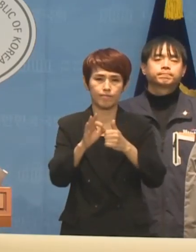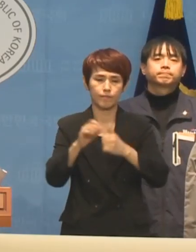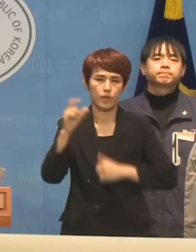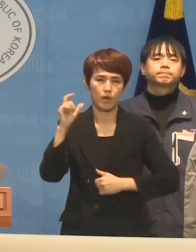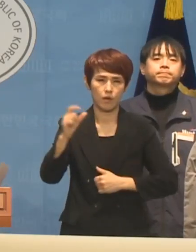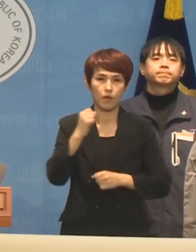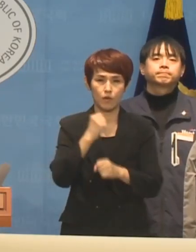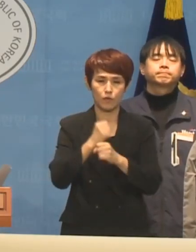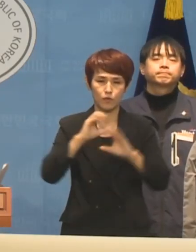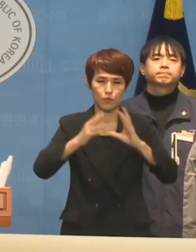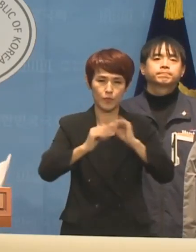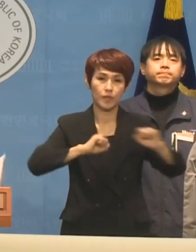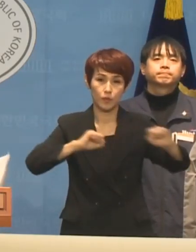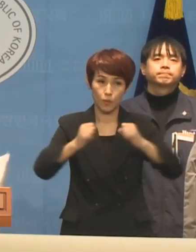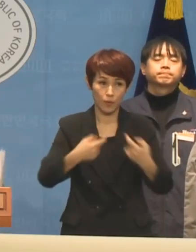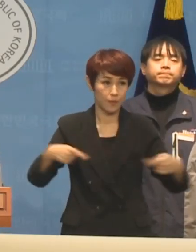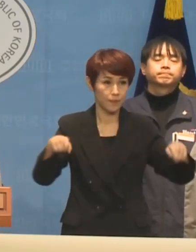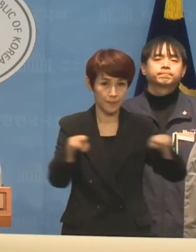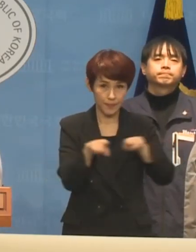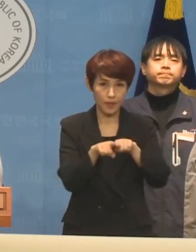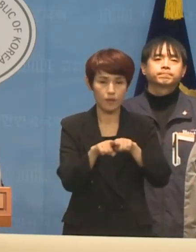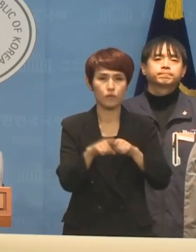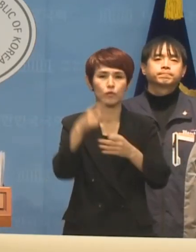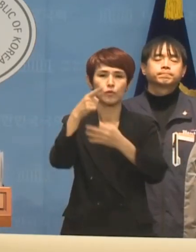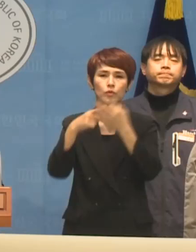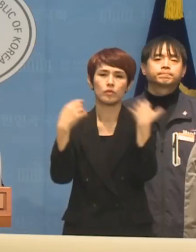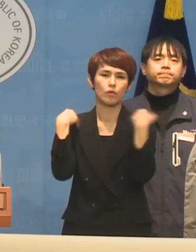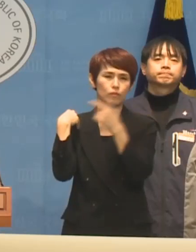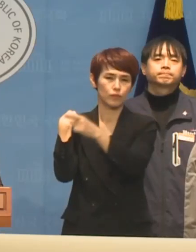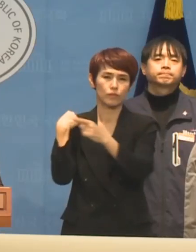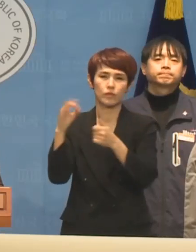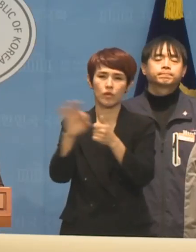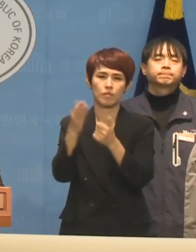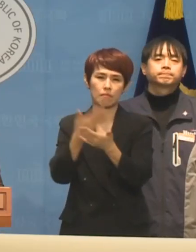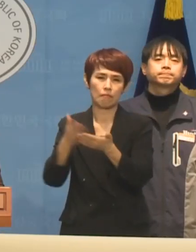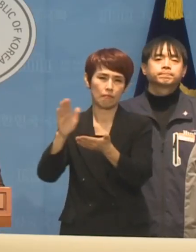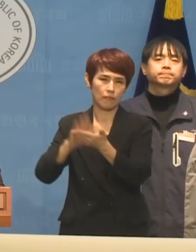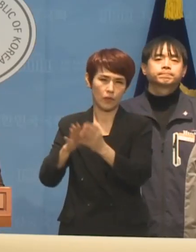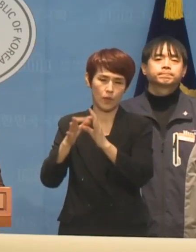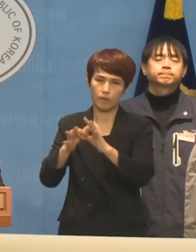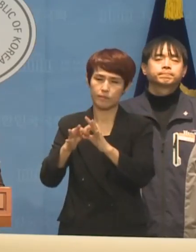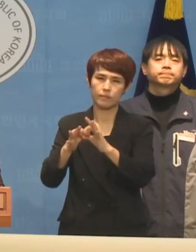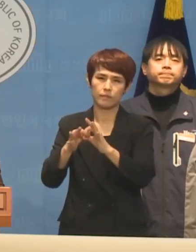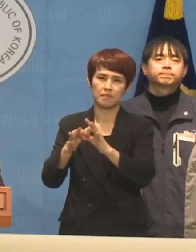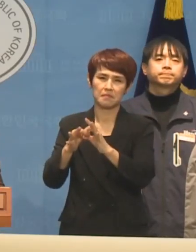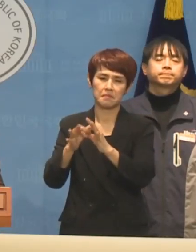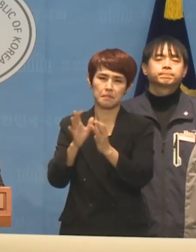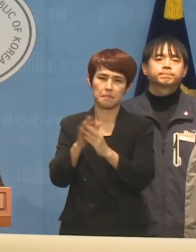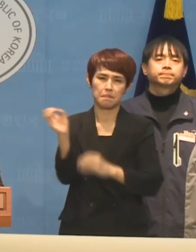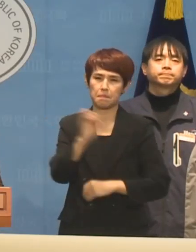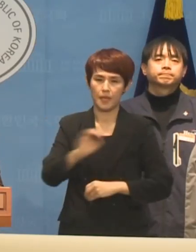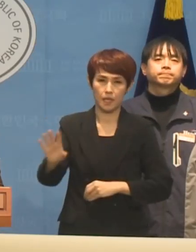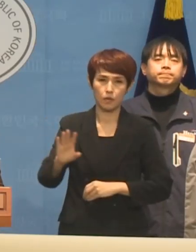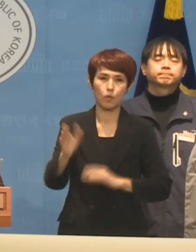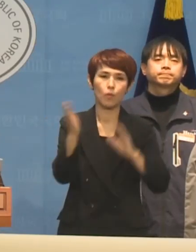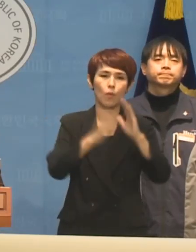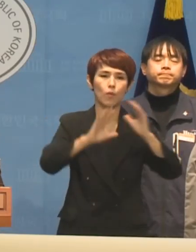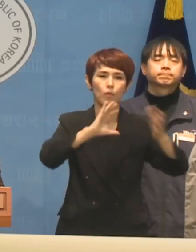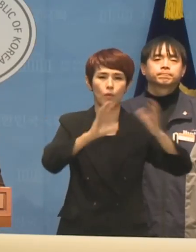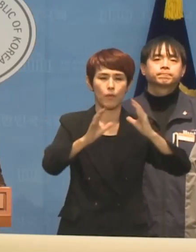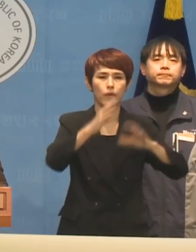국민행동과 함께 저희가 윤석열 정부 연금 개혁안 폐기 그리고 공론화 결과를